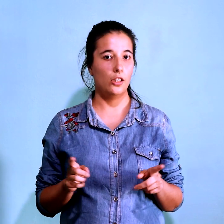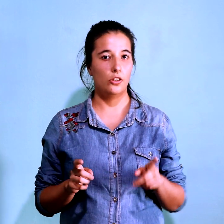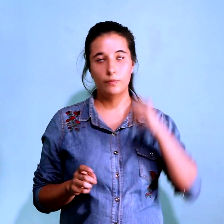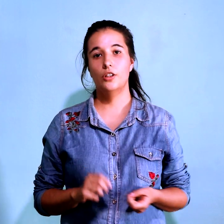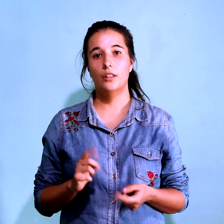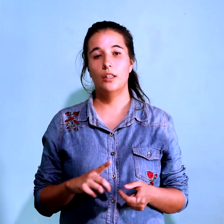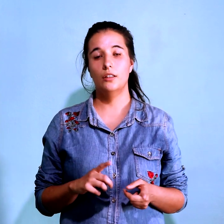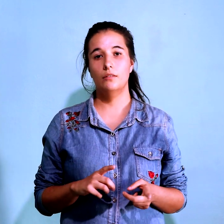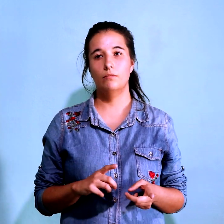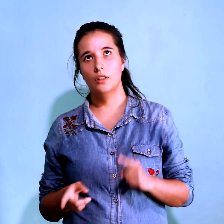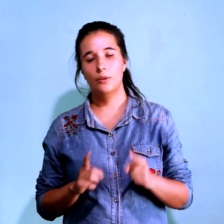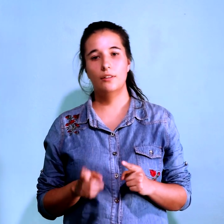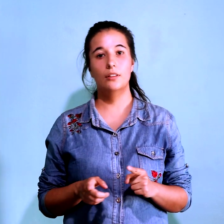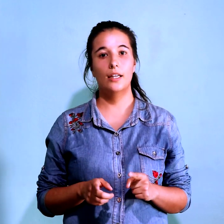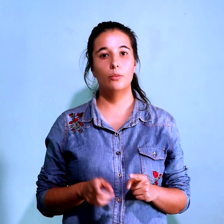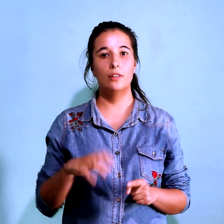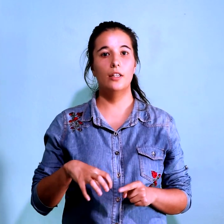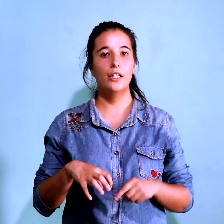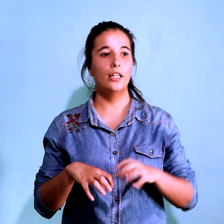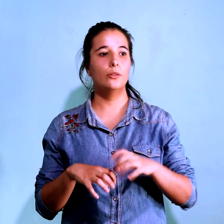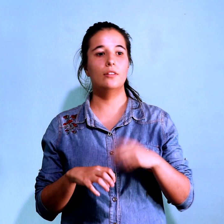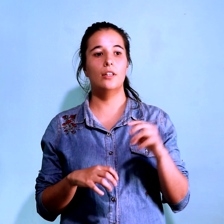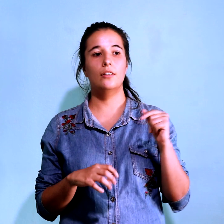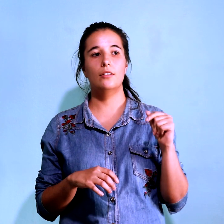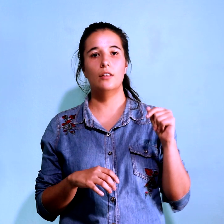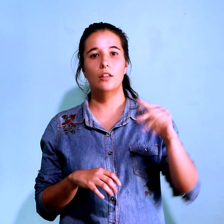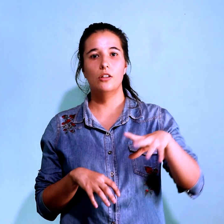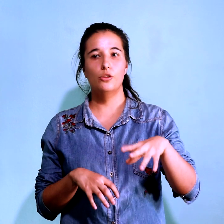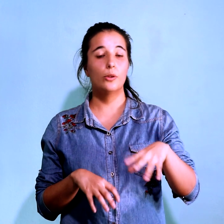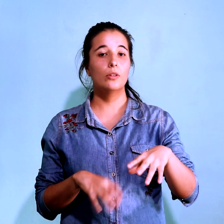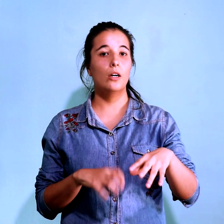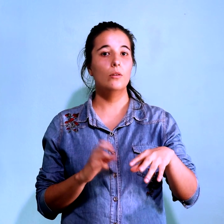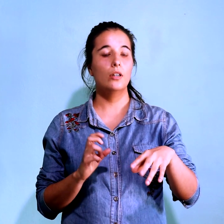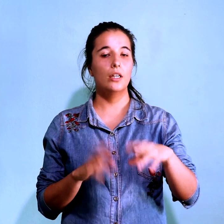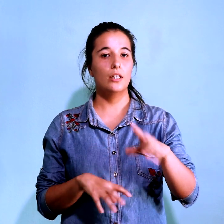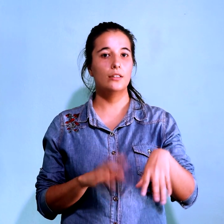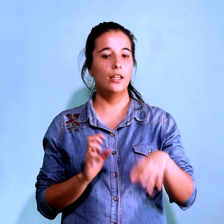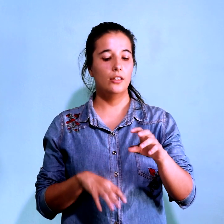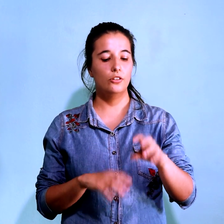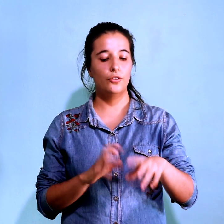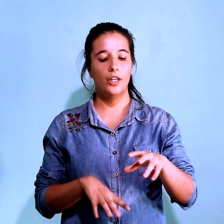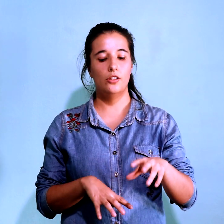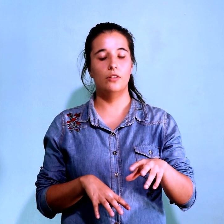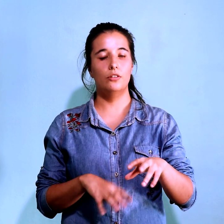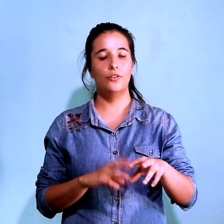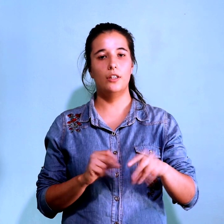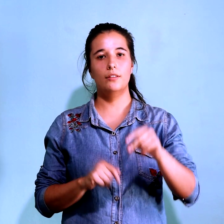diferentes. Já na língua de sinais brasileira e a língua de sinais de Portugal, ela tem